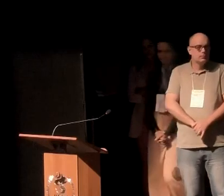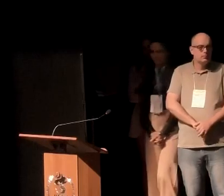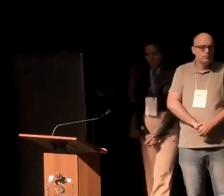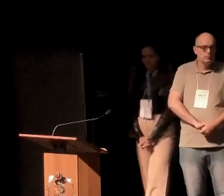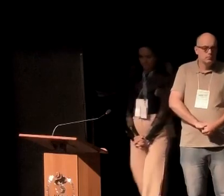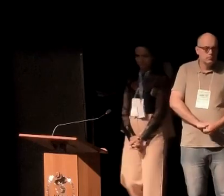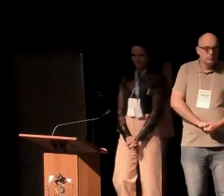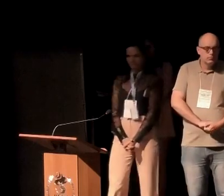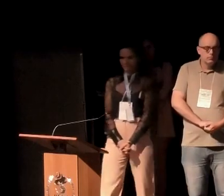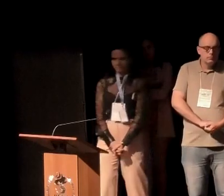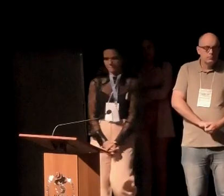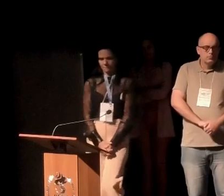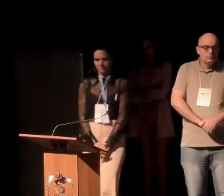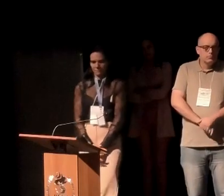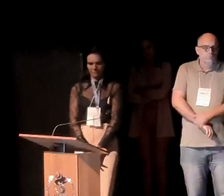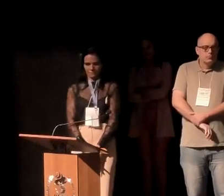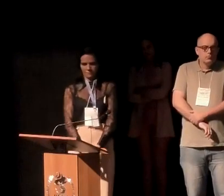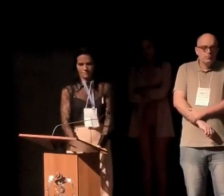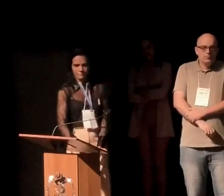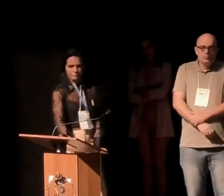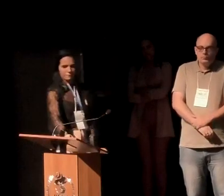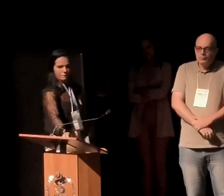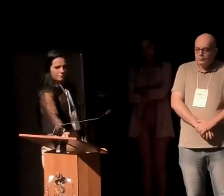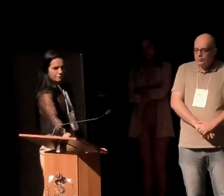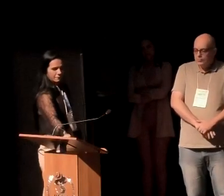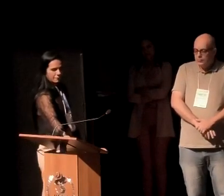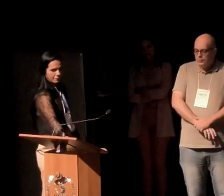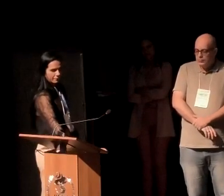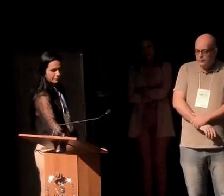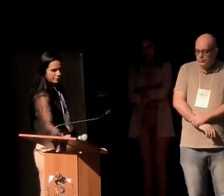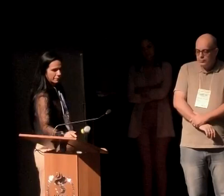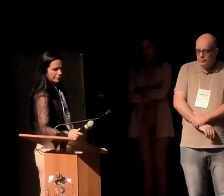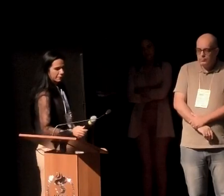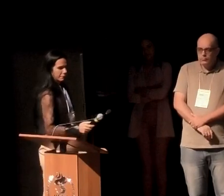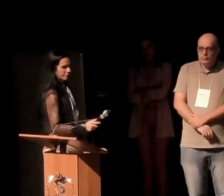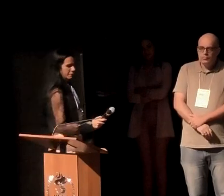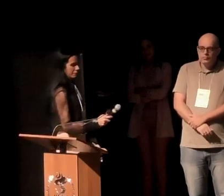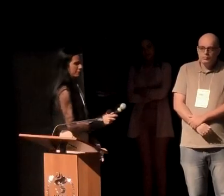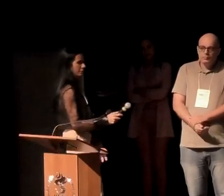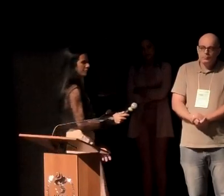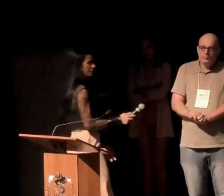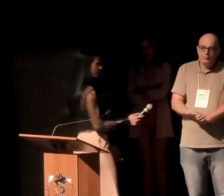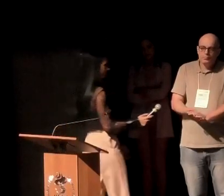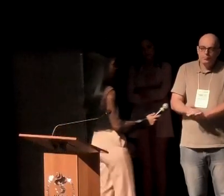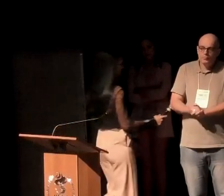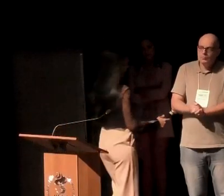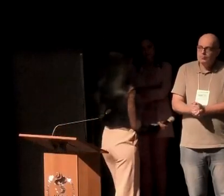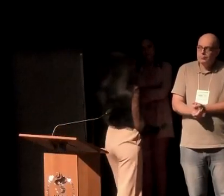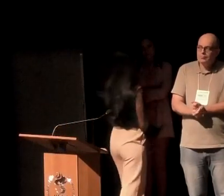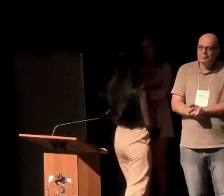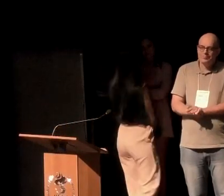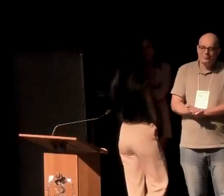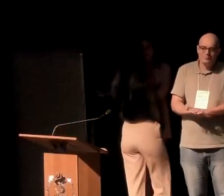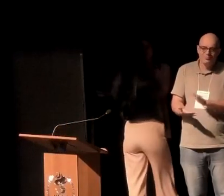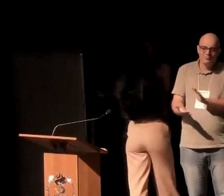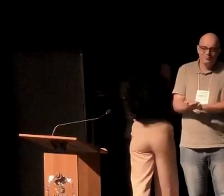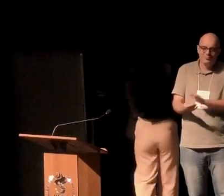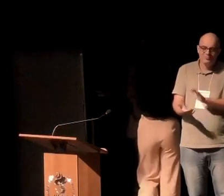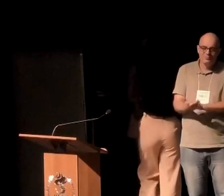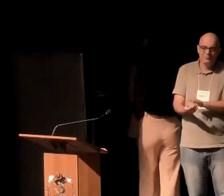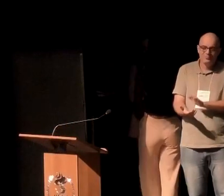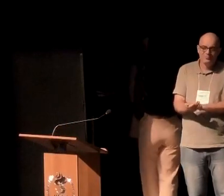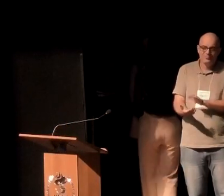os funcionários e colaboradores Seduc muito obrigada aos regionais amados mais uma